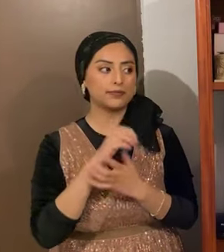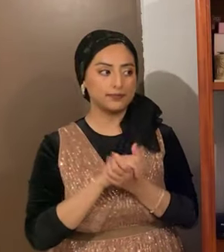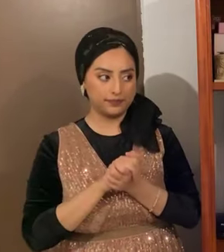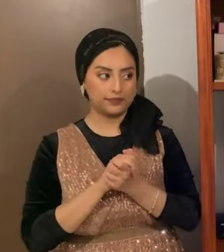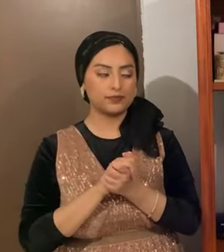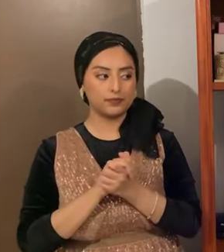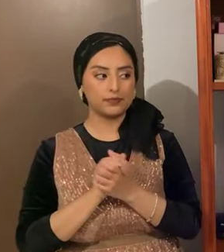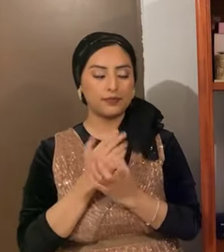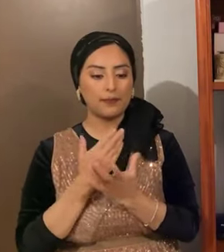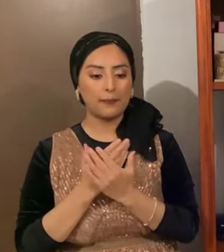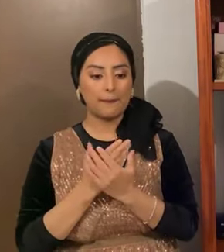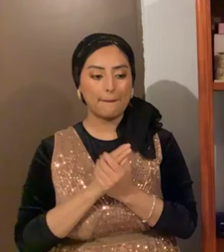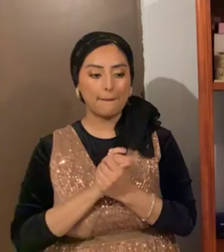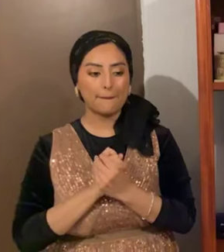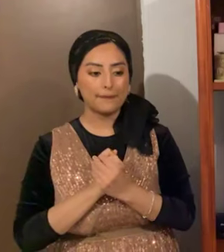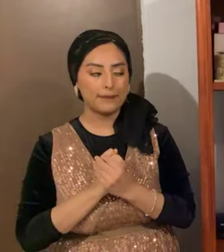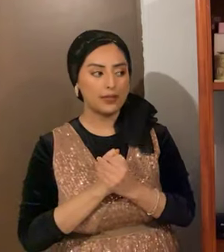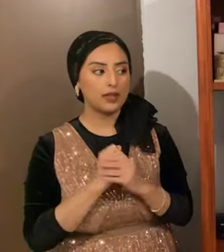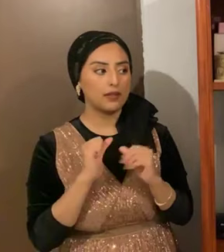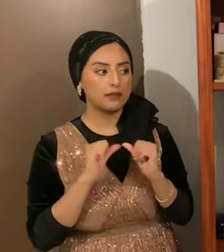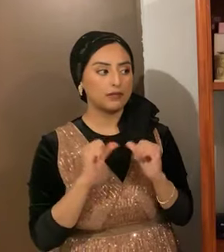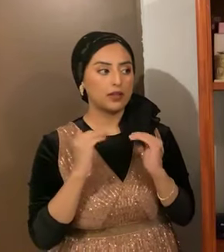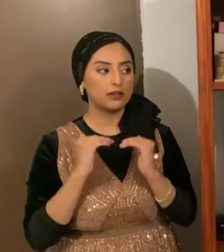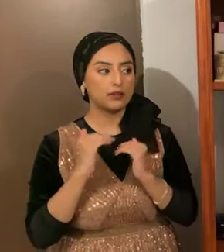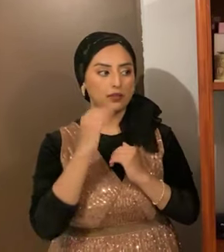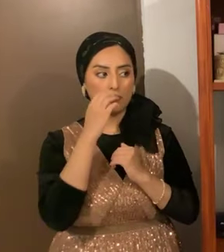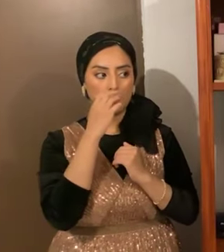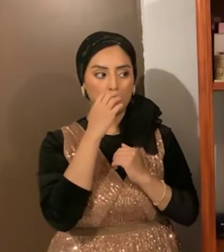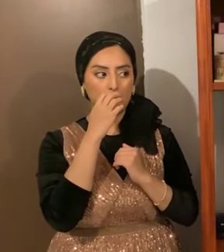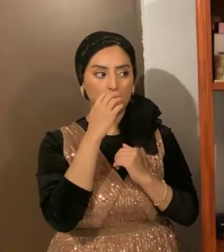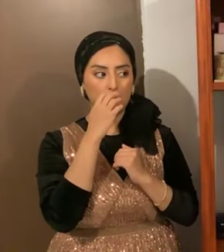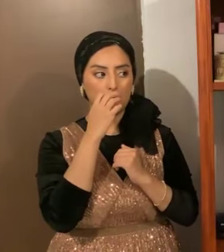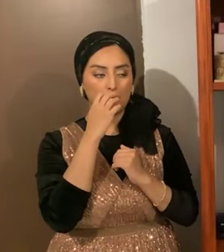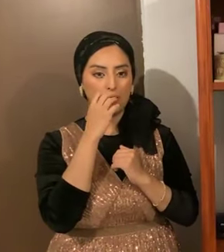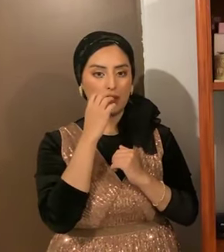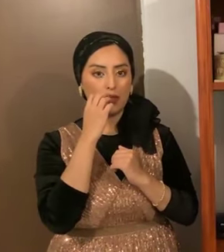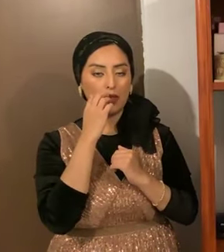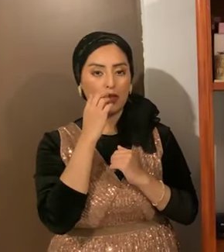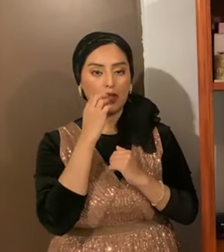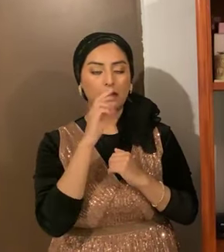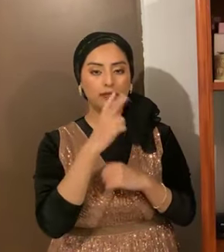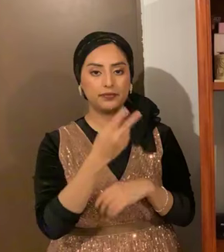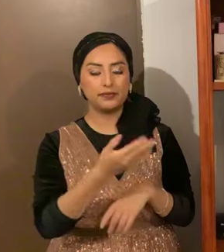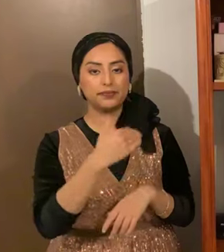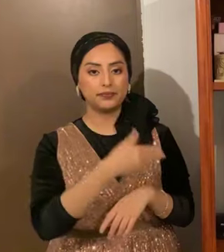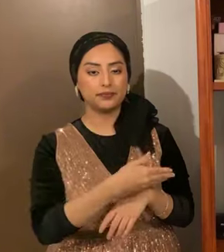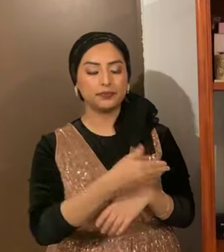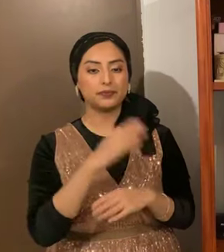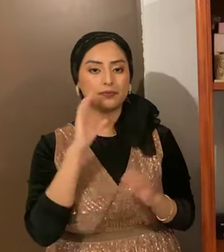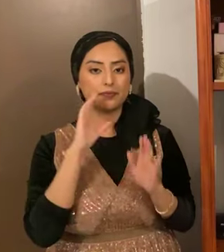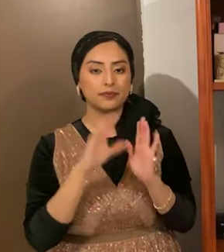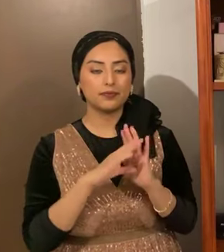Rubén Luis. Toda gama. Seguimos. Bueno, tomen de fotografía.